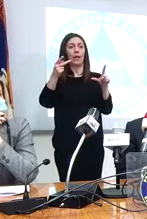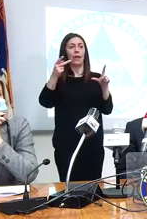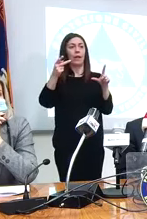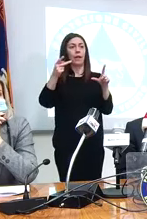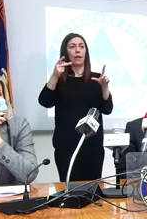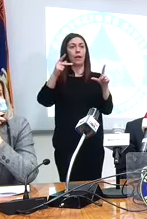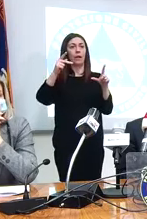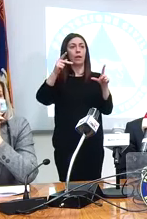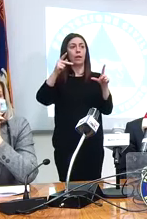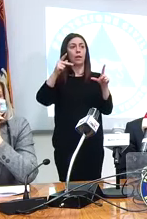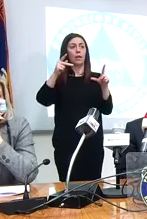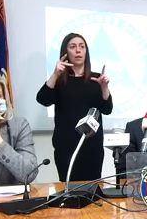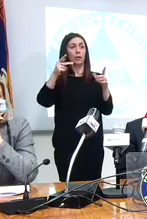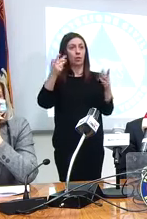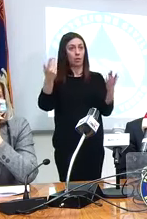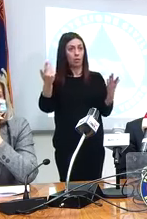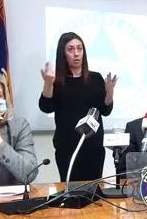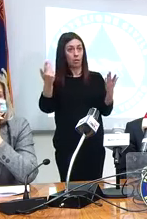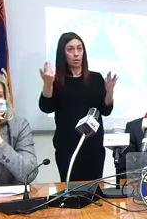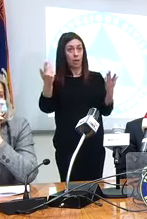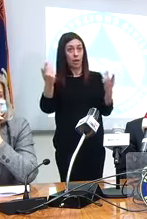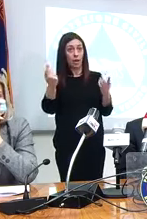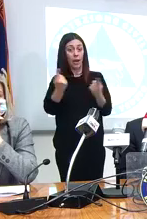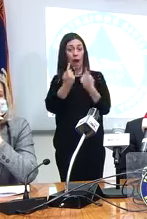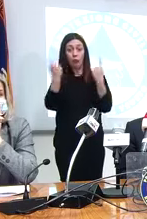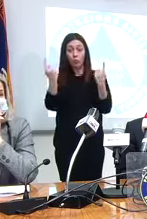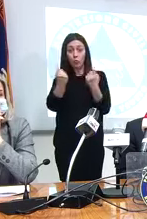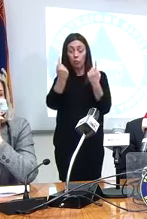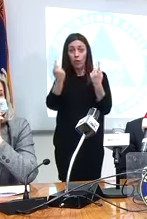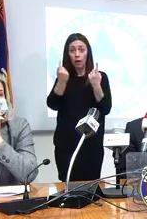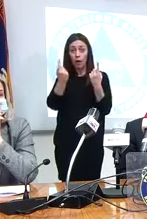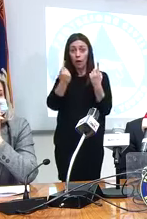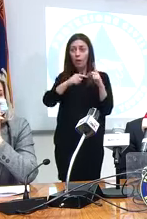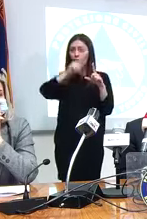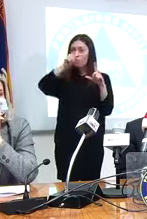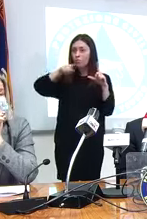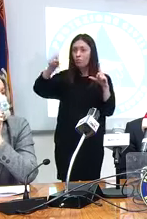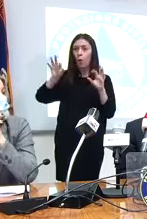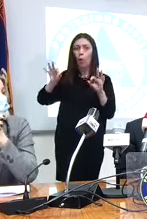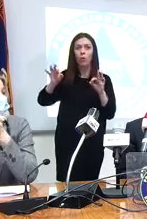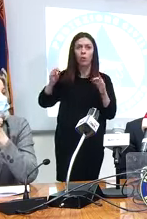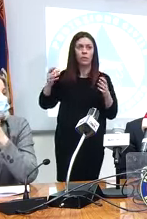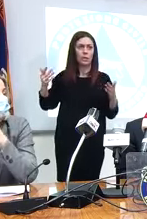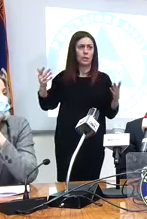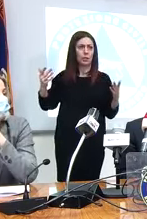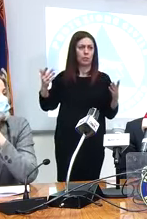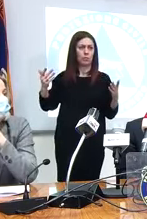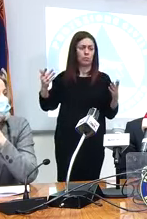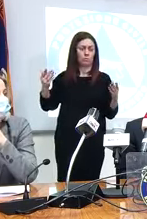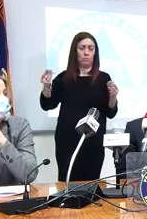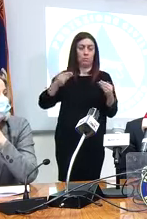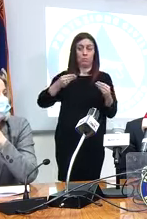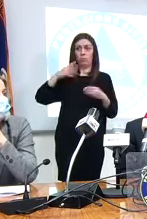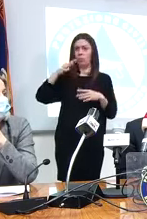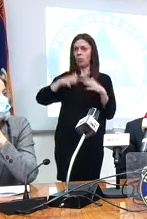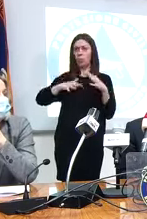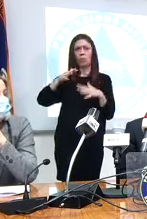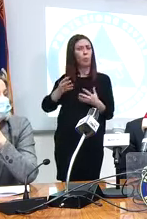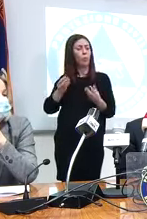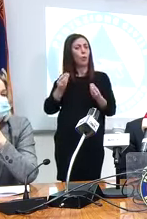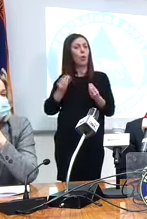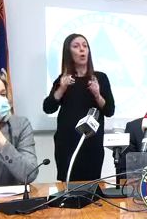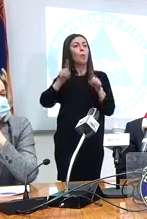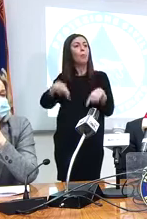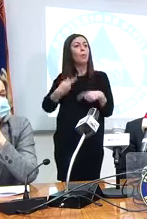A voi sembra che un fenomeno naturale possa avere una perpendicolare? A me no, non mi pare. Tant'è vero che lo stesso Istituto Superiore della Sanità dice dovremmo